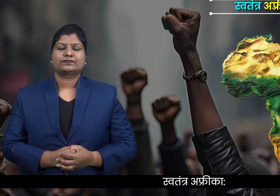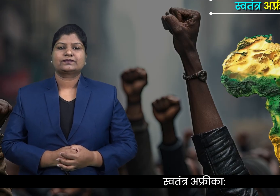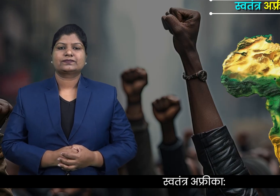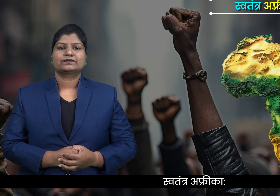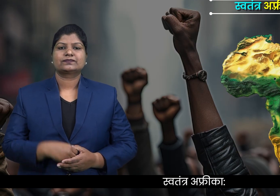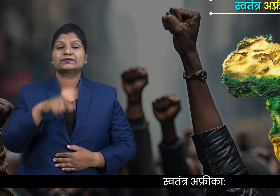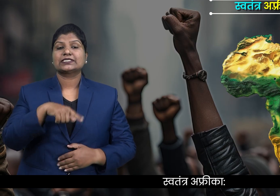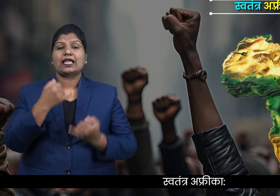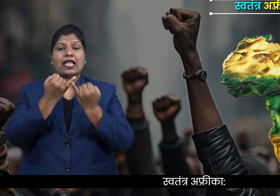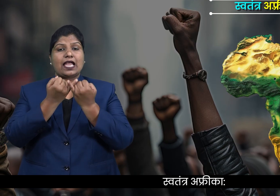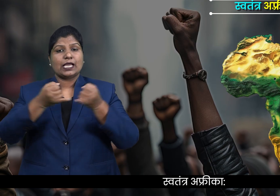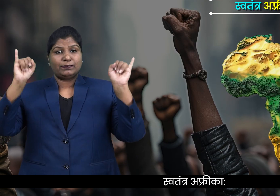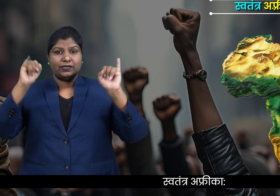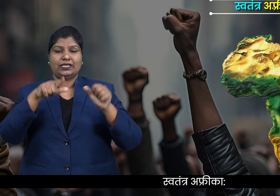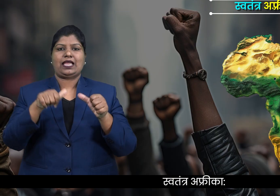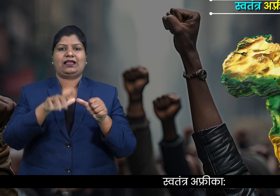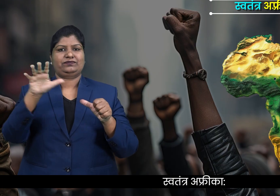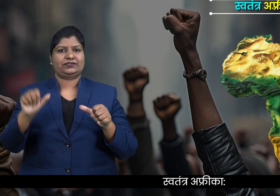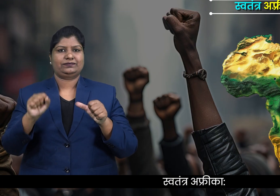स्वतंत्र अफ्रीका।